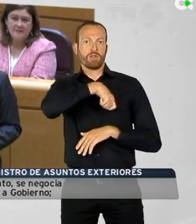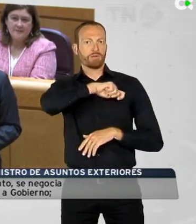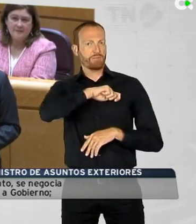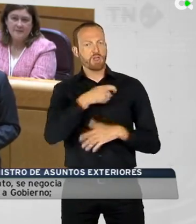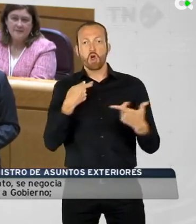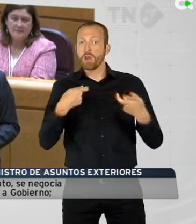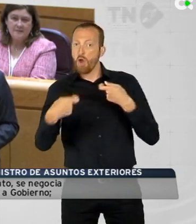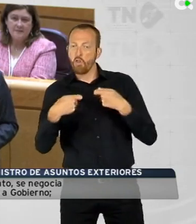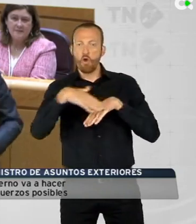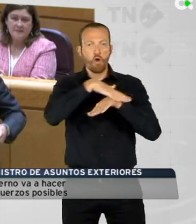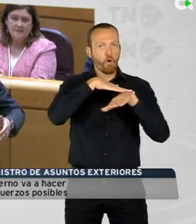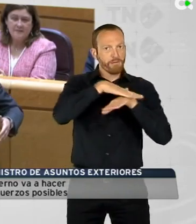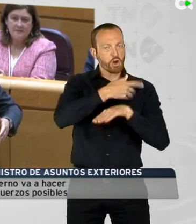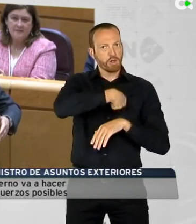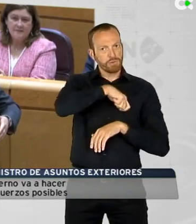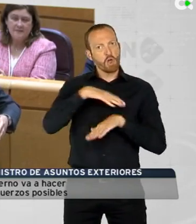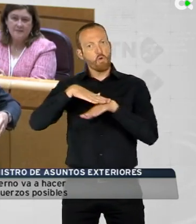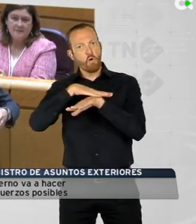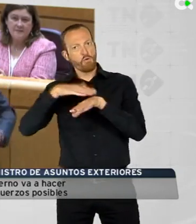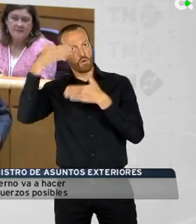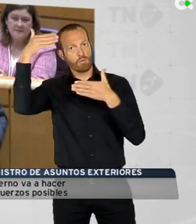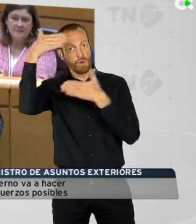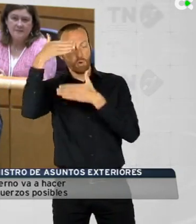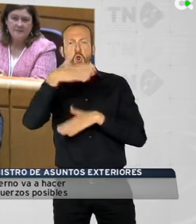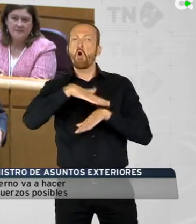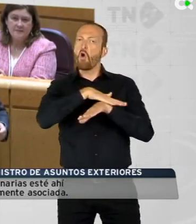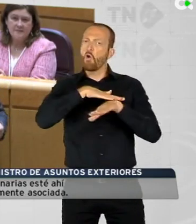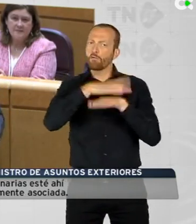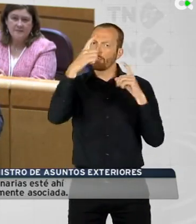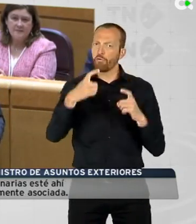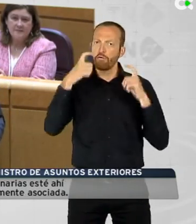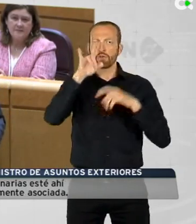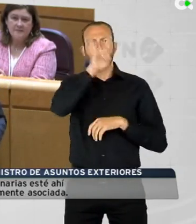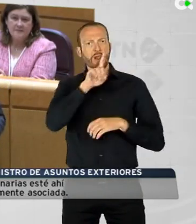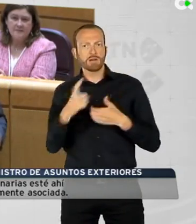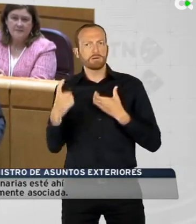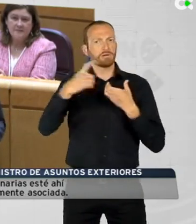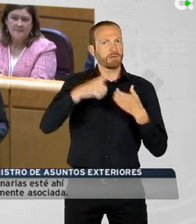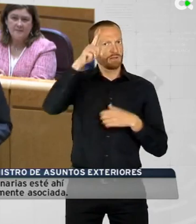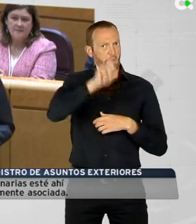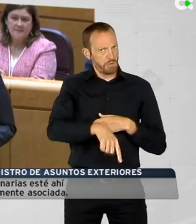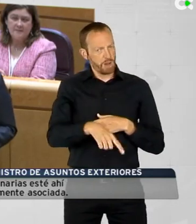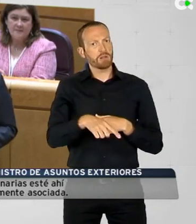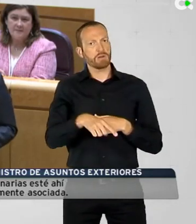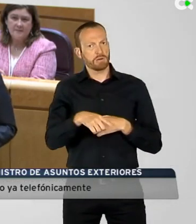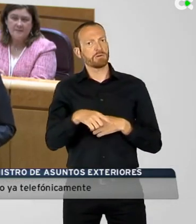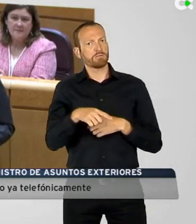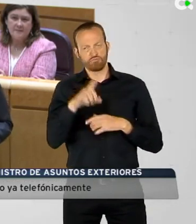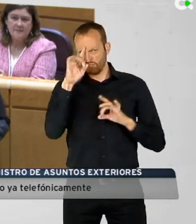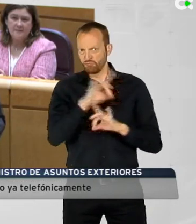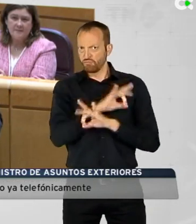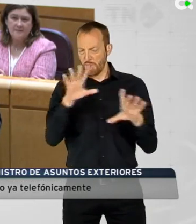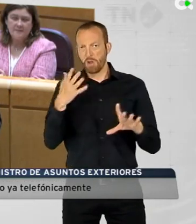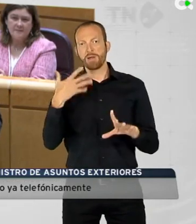negocia gobierno a gobierno. Pero el Gobierno va a hacer todos los esfuerzos posibles para que Canarias esté ahí y esté plenamente asociada. Se